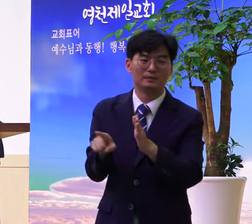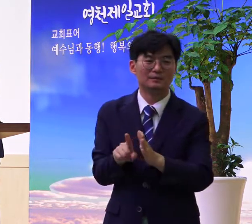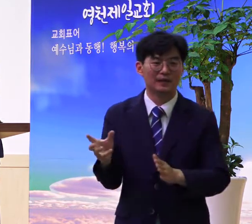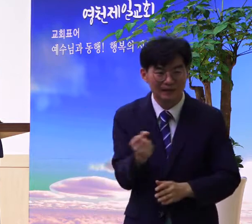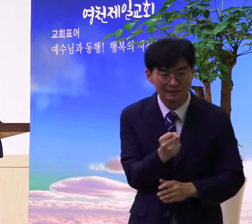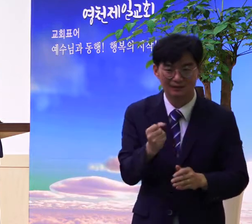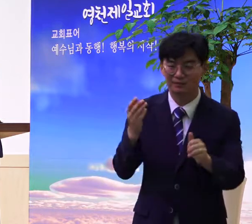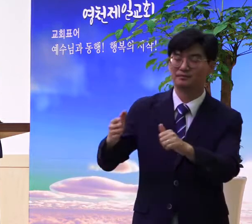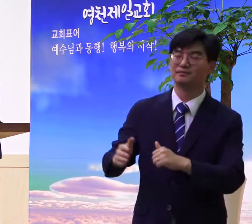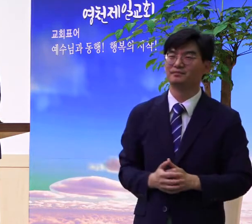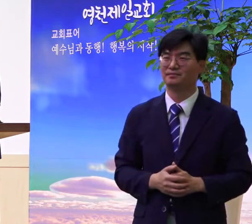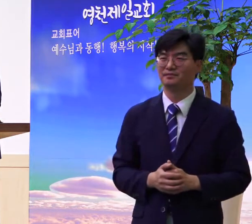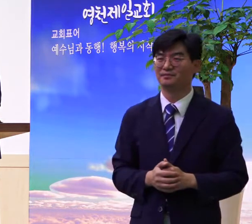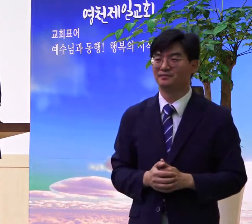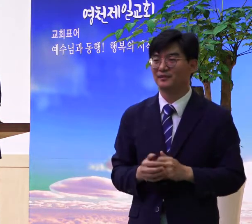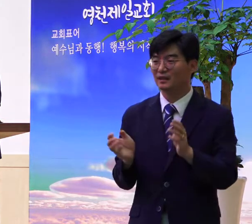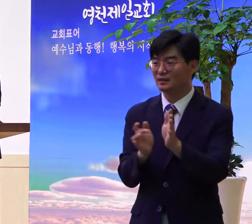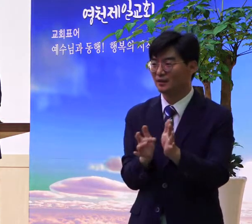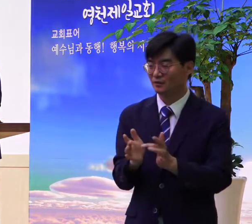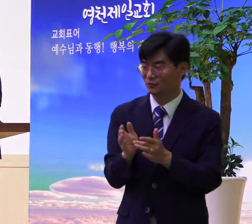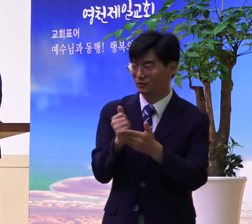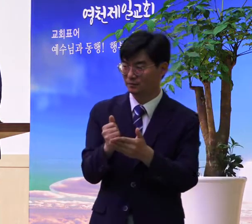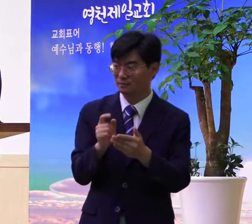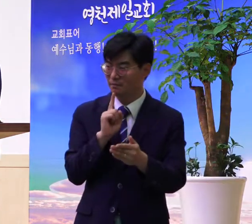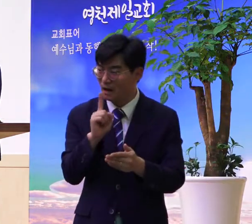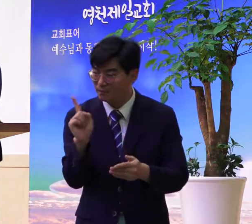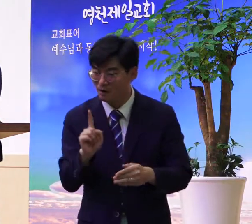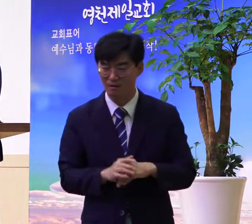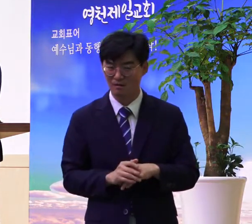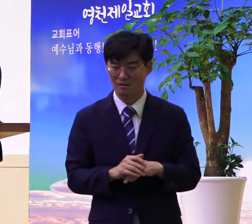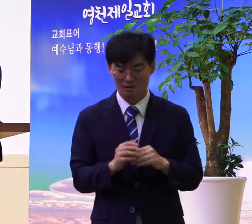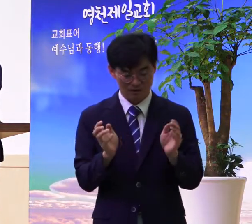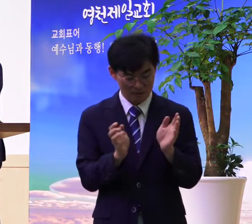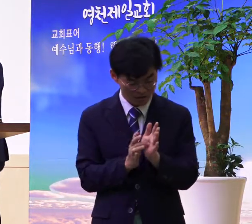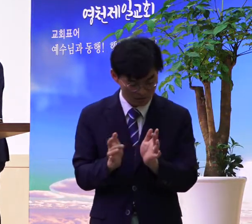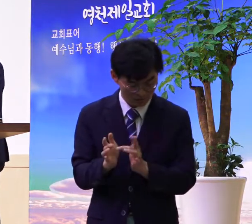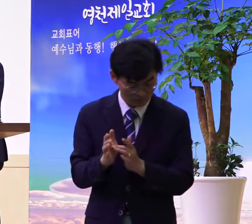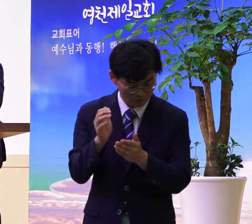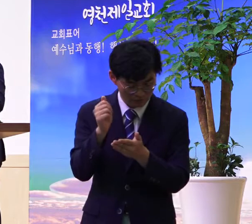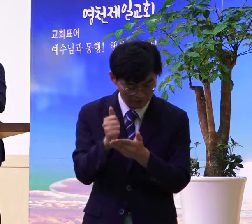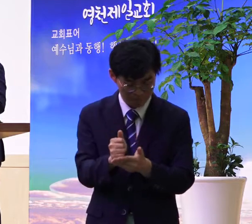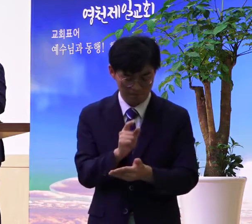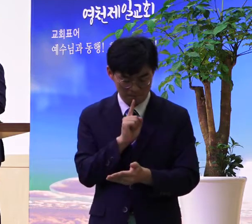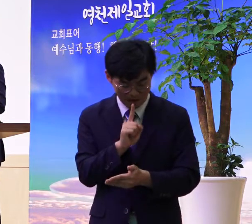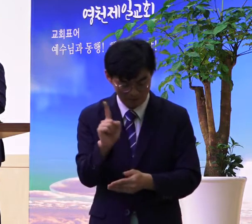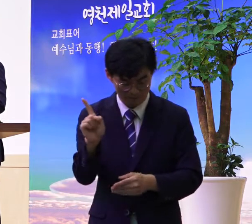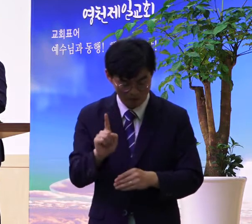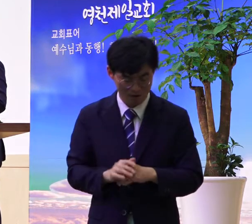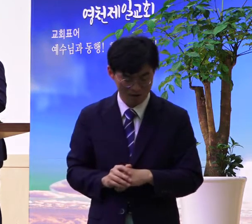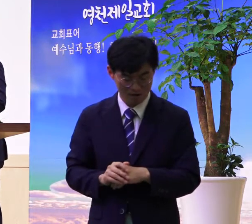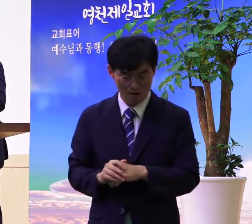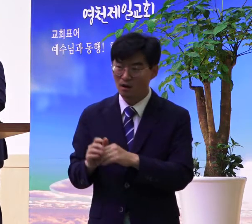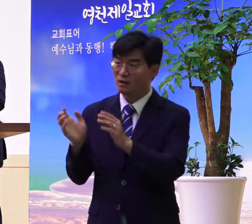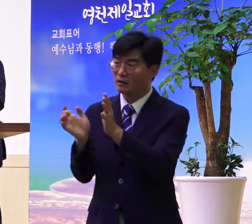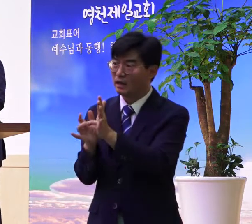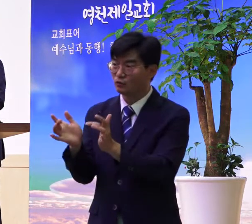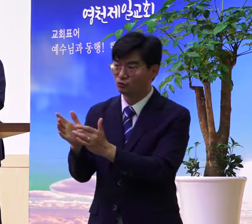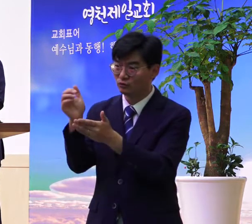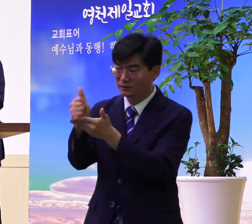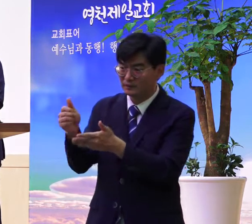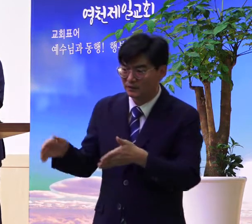요한복음 14장 6절에 보면 예수님이 분명히 말씀하셨습니다. 예수께서 이르시되 내가 곧